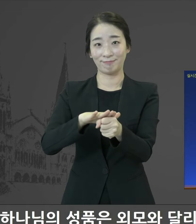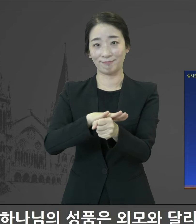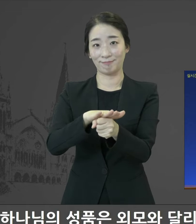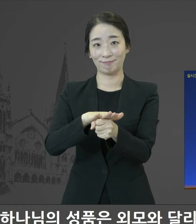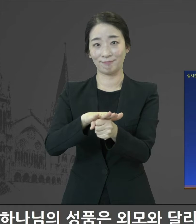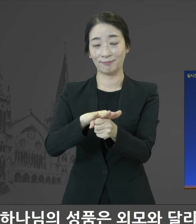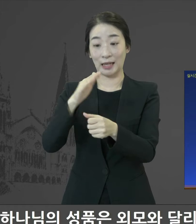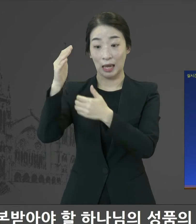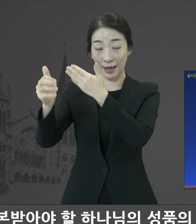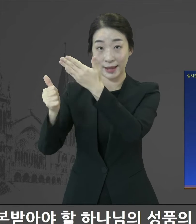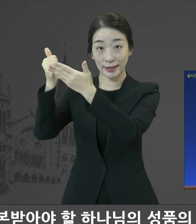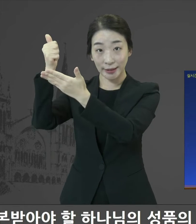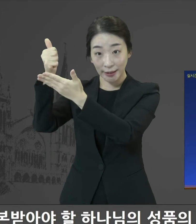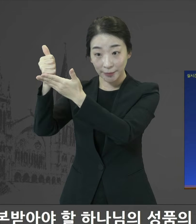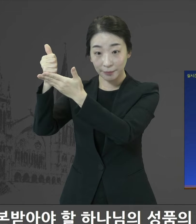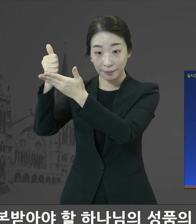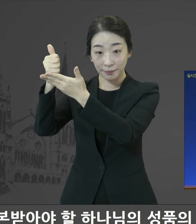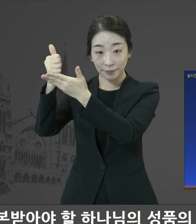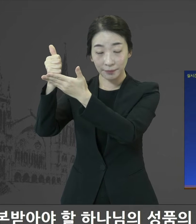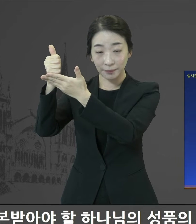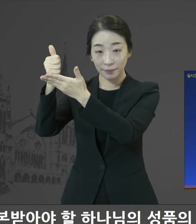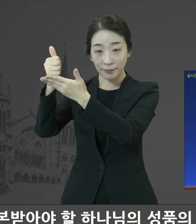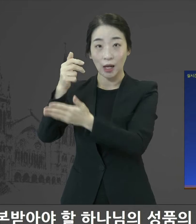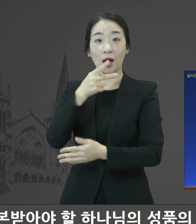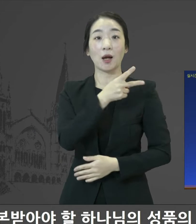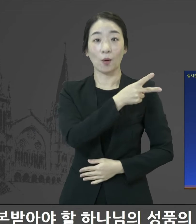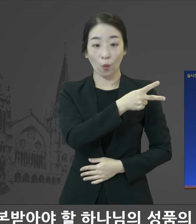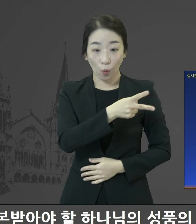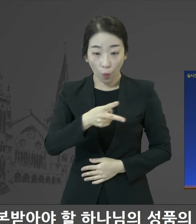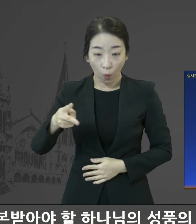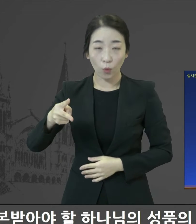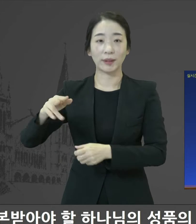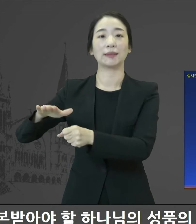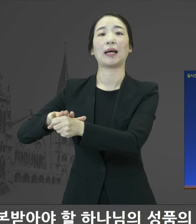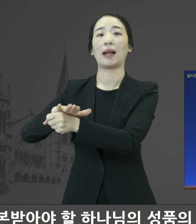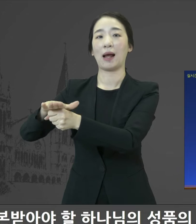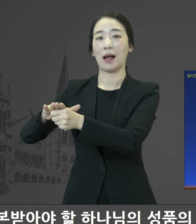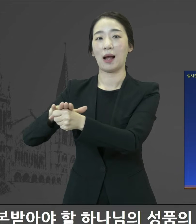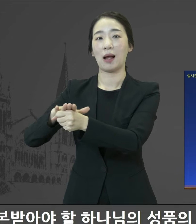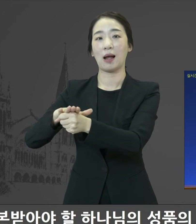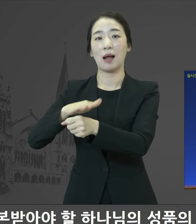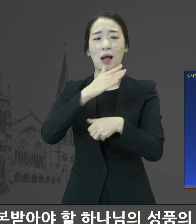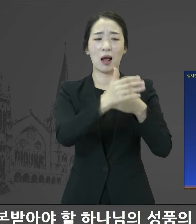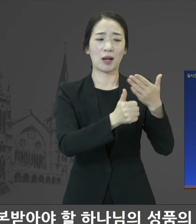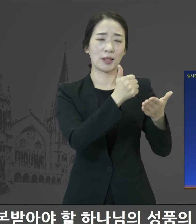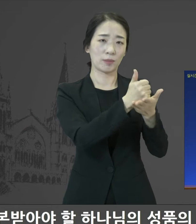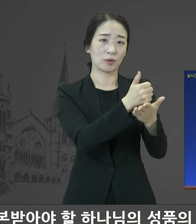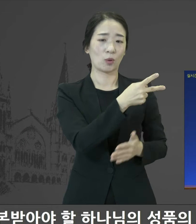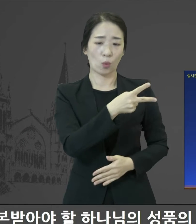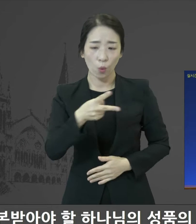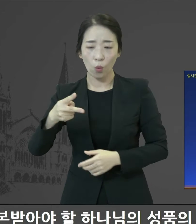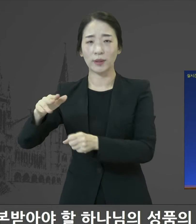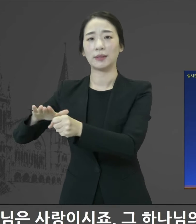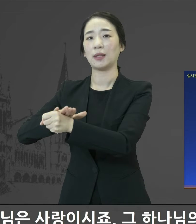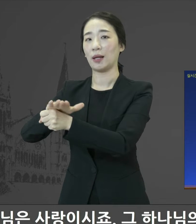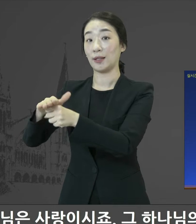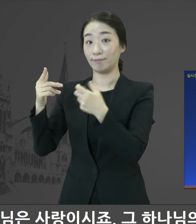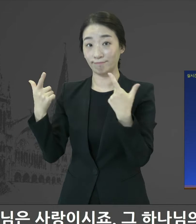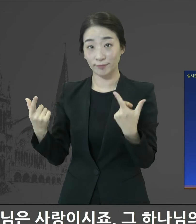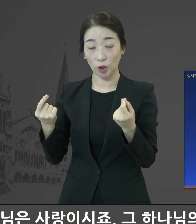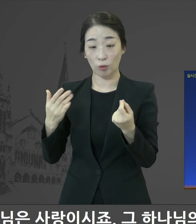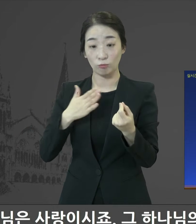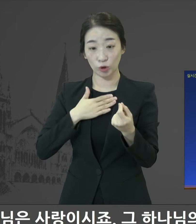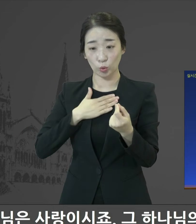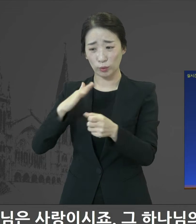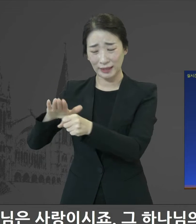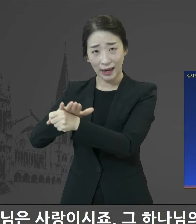하나님은 사랑이시죠. 그 하나님의 성품 중에 핵심인 사랑을 본받아야 하는 겁니다.